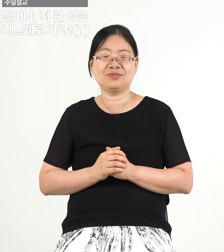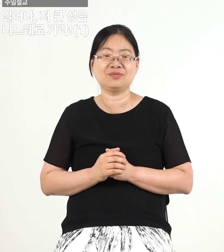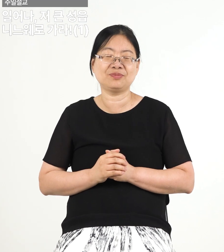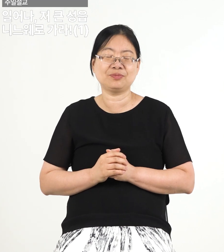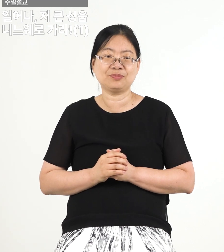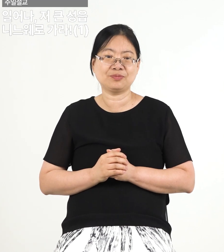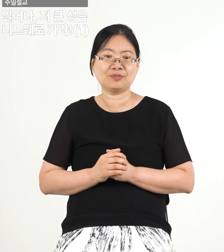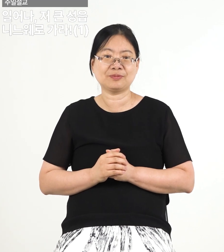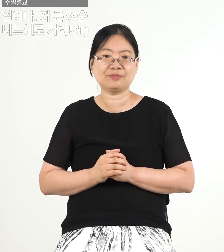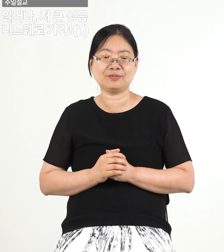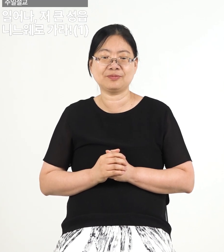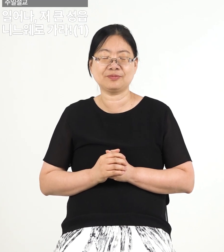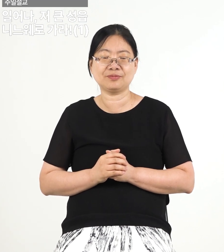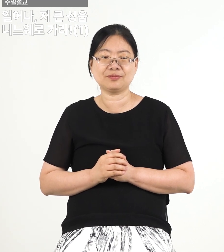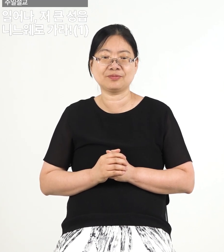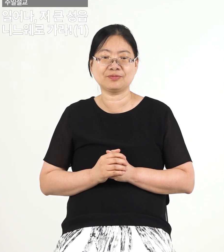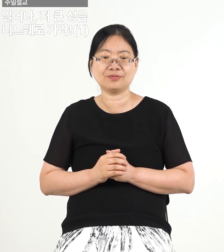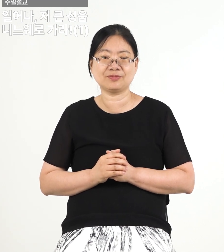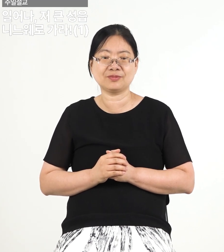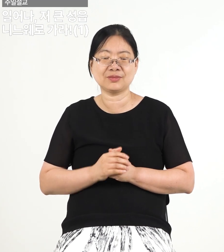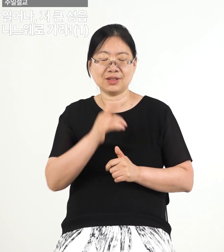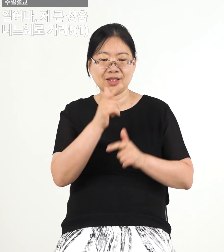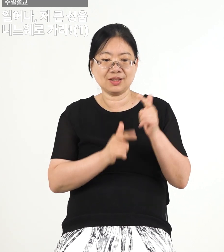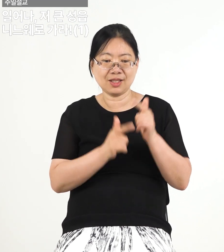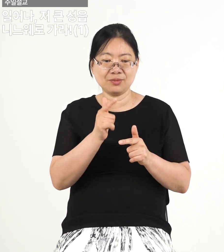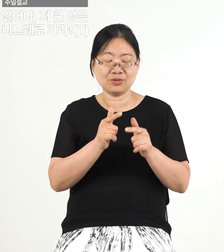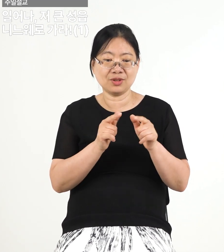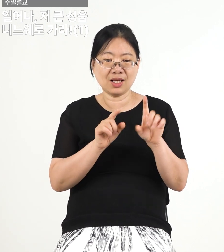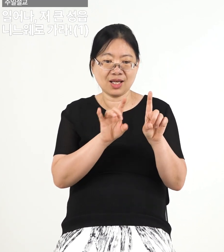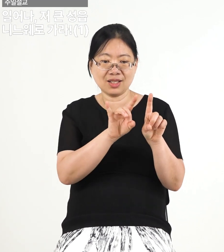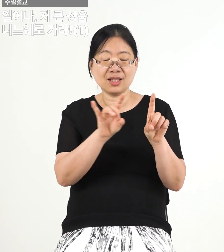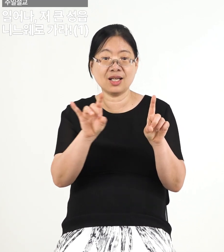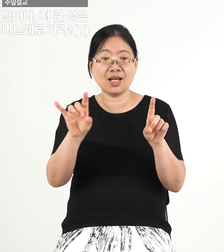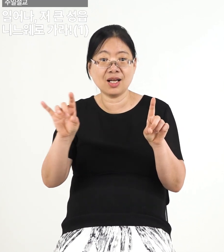그래서 우리가 나무 한 그루 한 그루를 이제